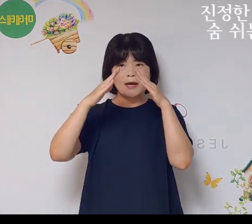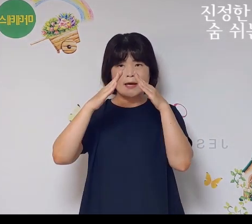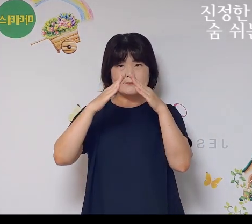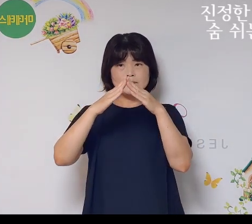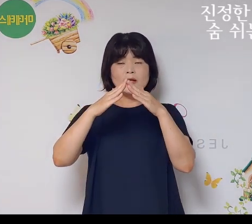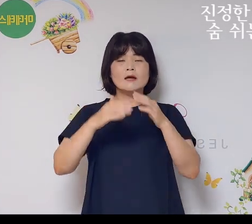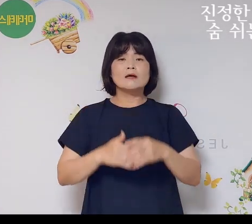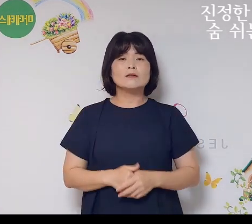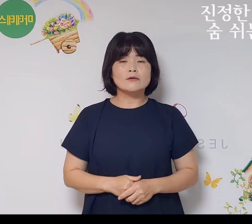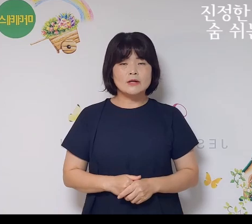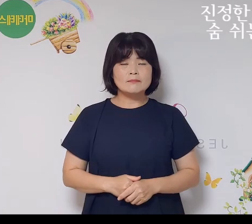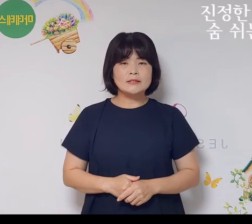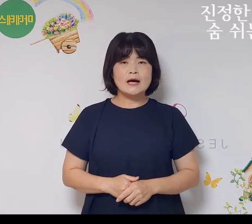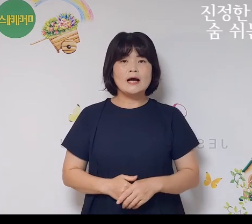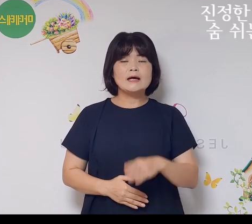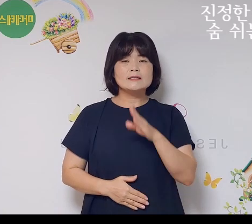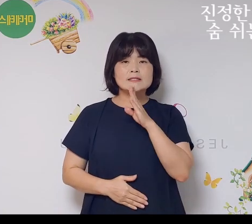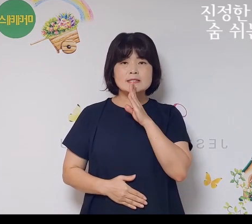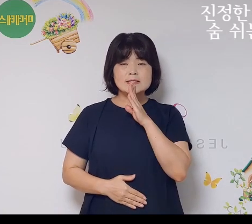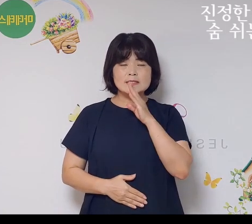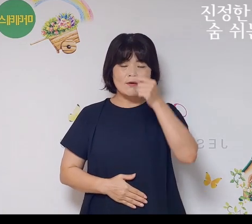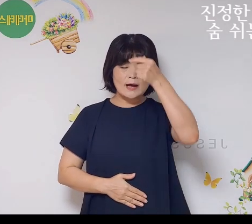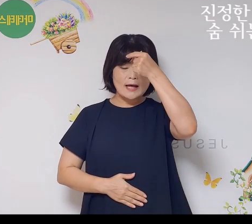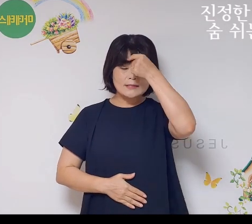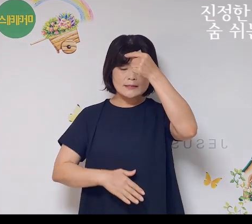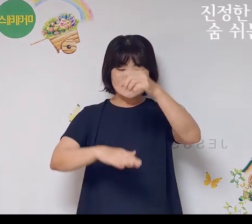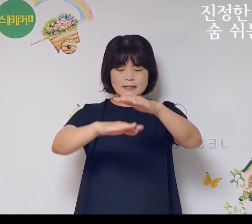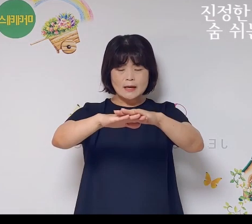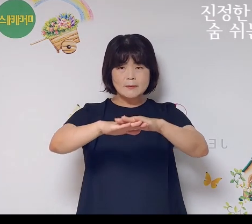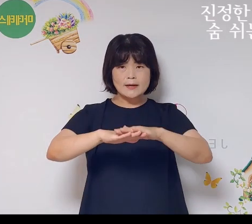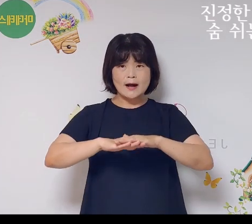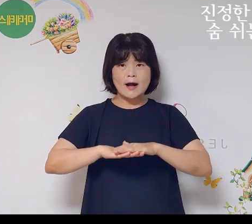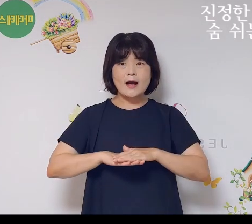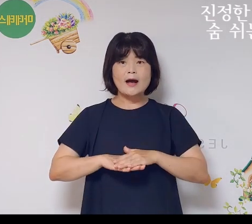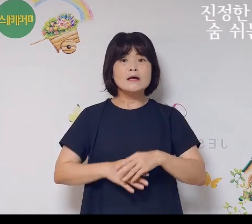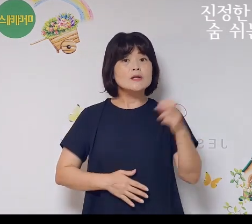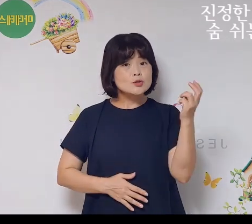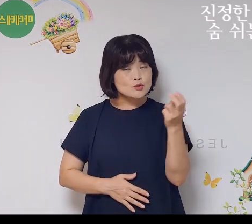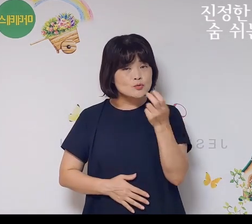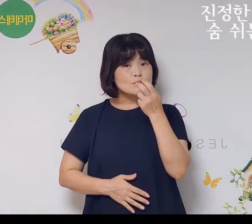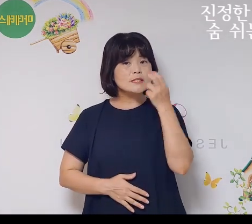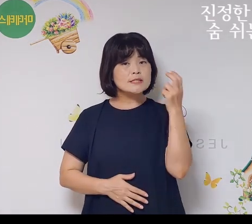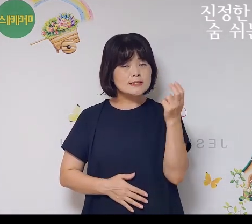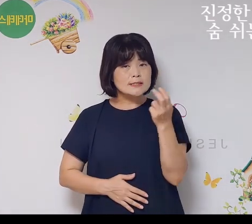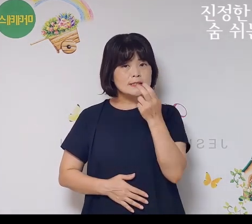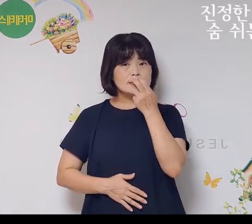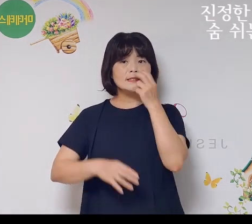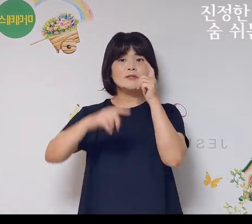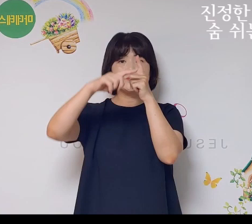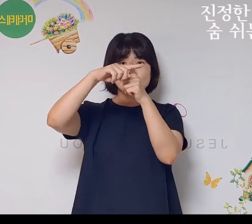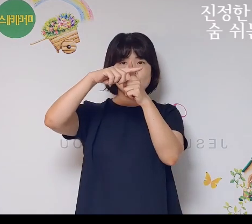교회 연결합니다. 진정한 예배가 숨쉬는